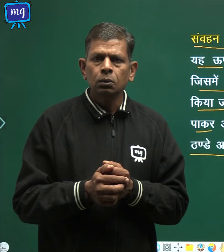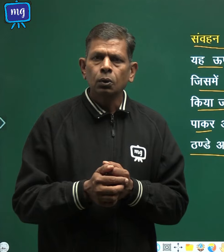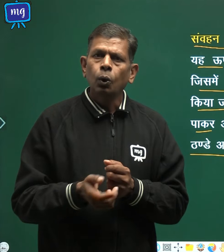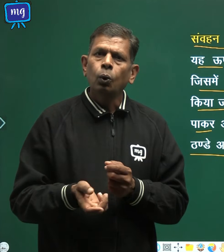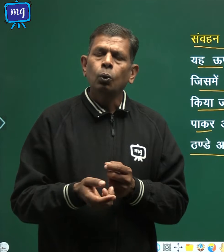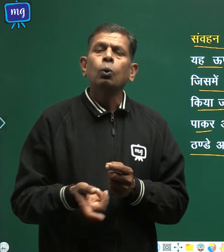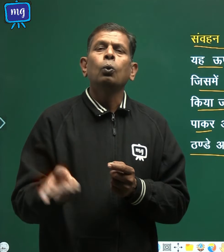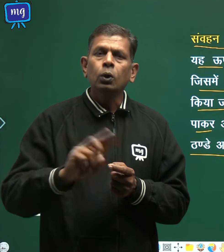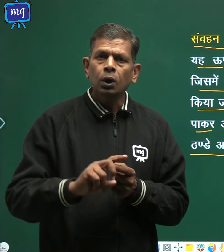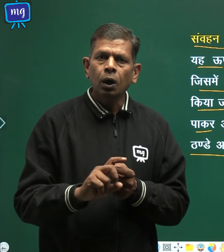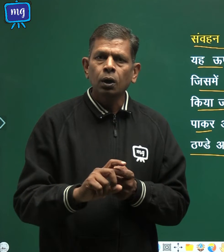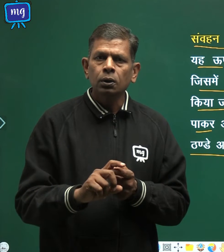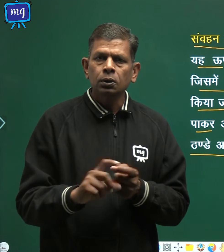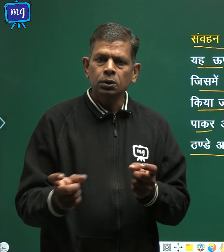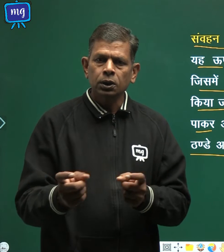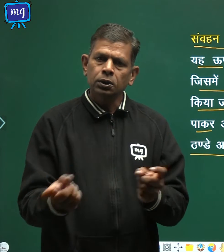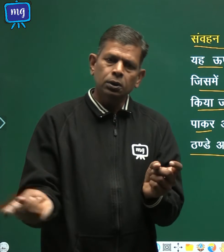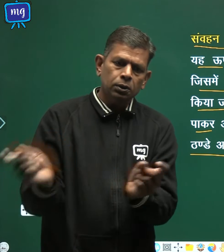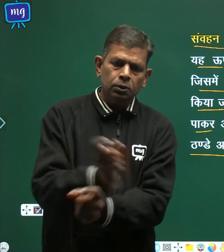उनका स्थान लेते हैं।